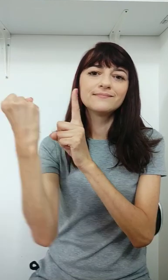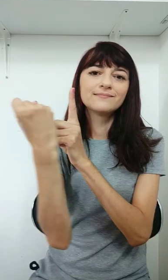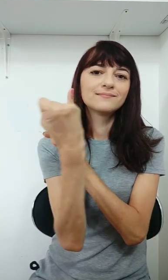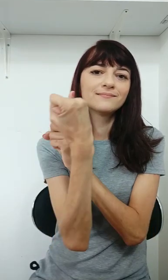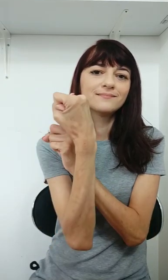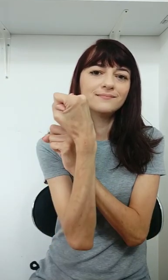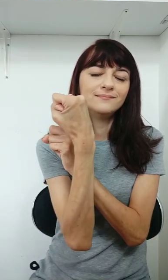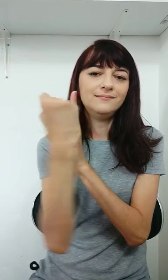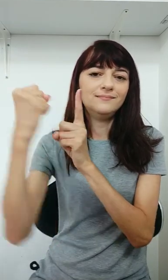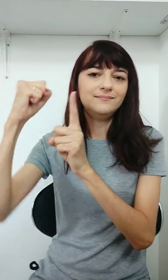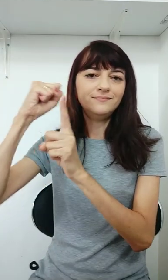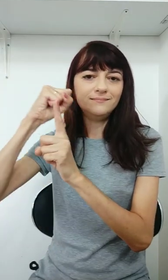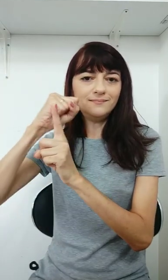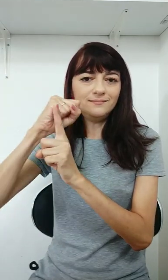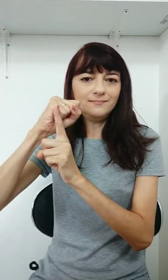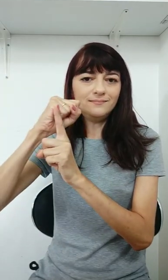de sociedade.